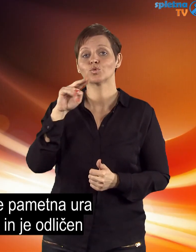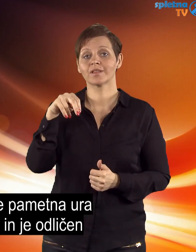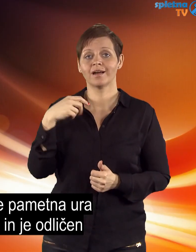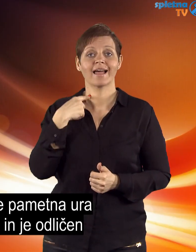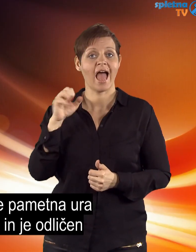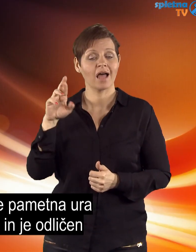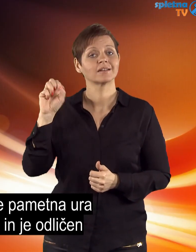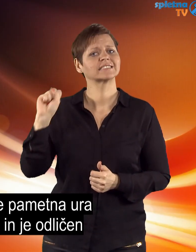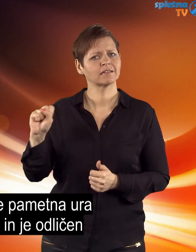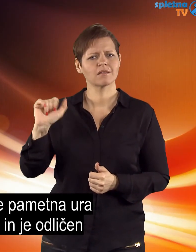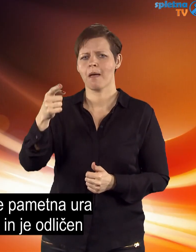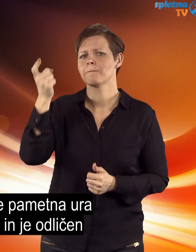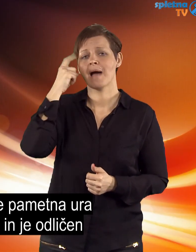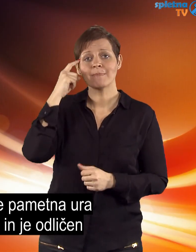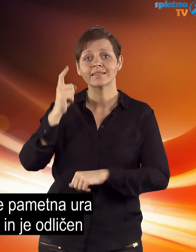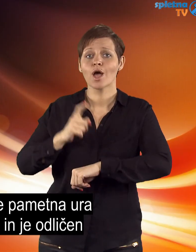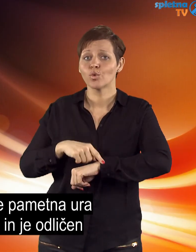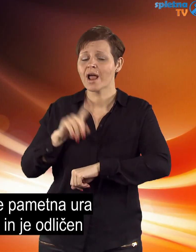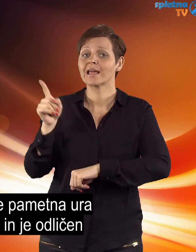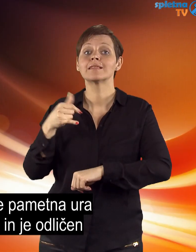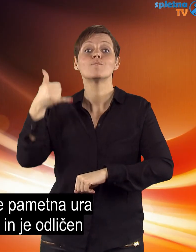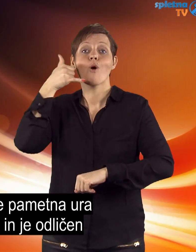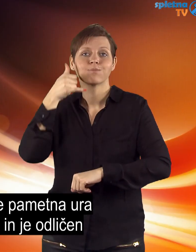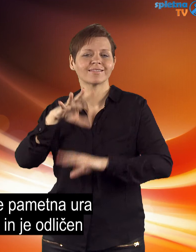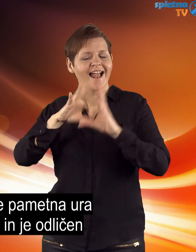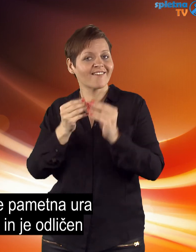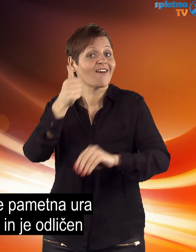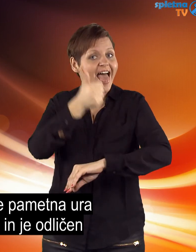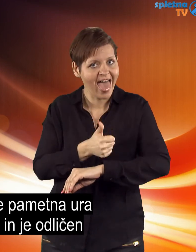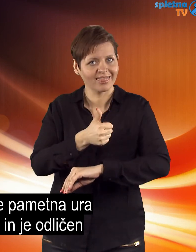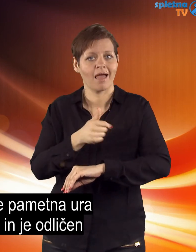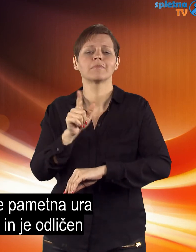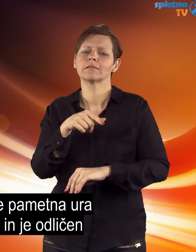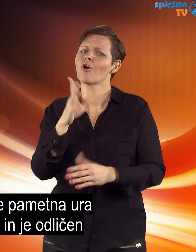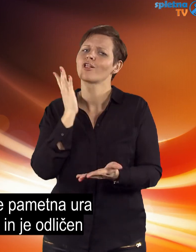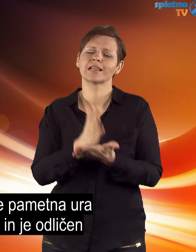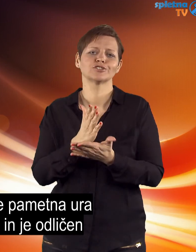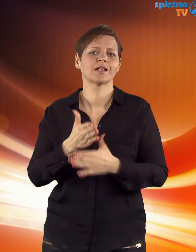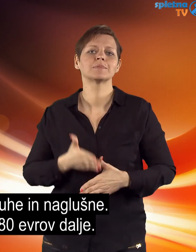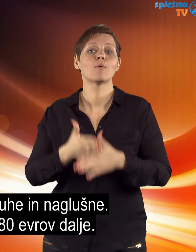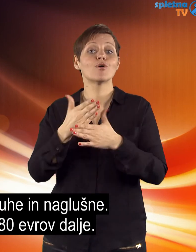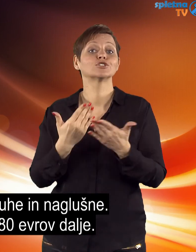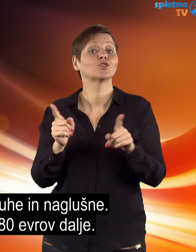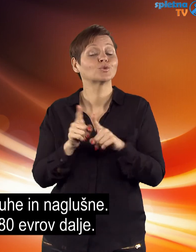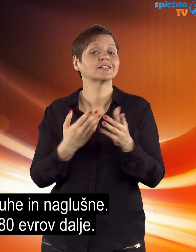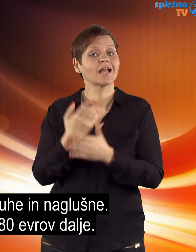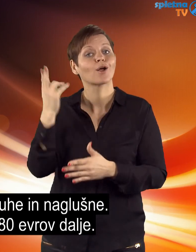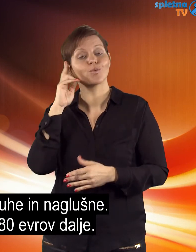Samsung Gear S je pametna ura in mobitel v enem in je odličen pripomoček tudi za gluhe in naglušne.